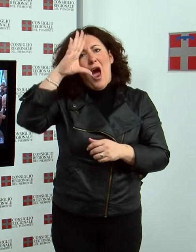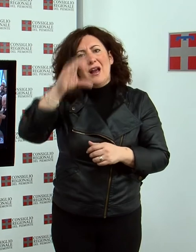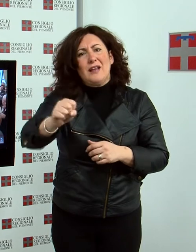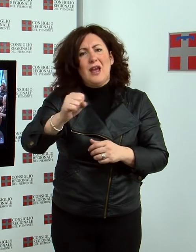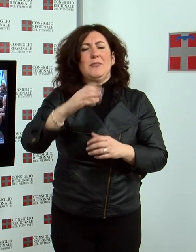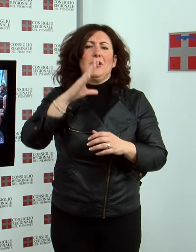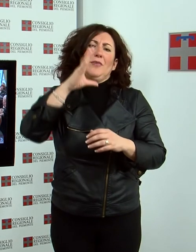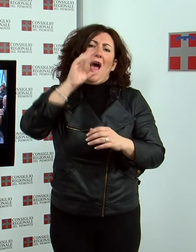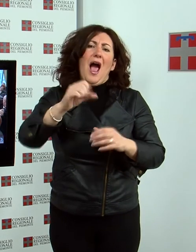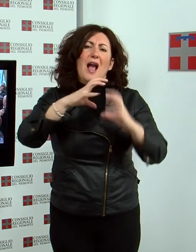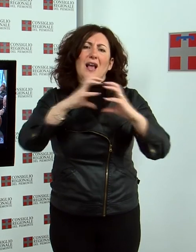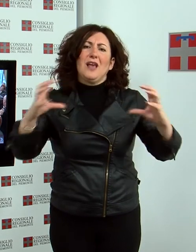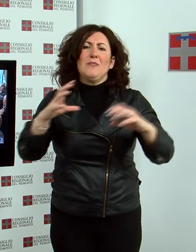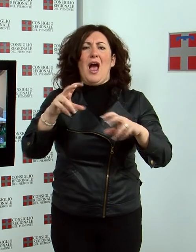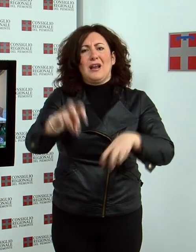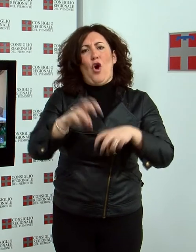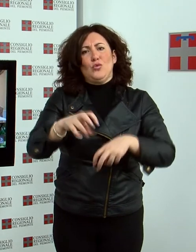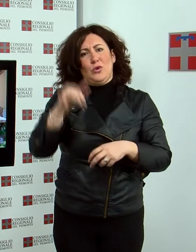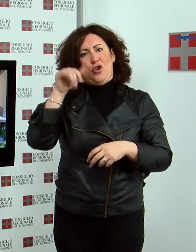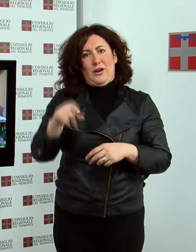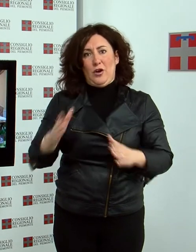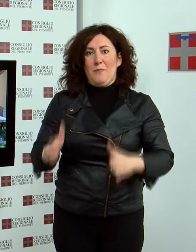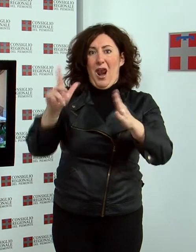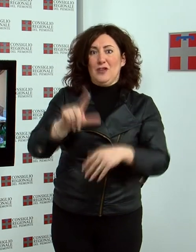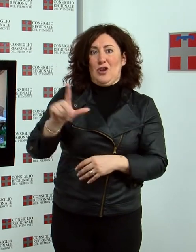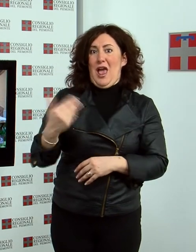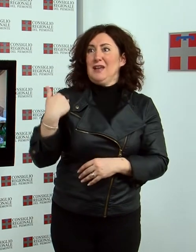che si è tenuto a palazzo lascaris il 23 marzo